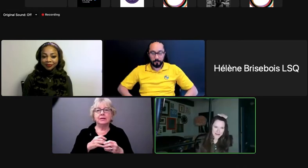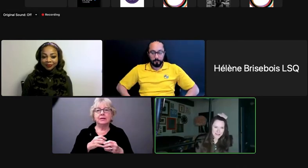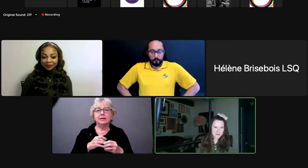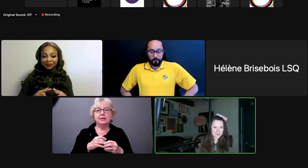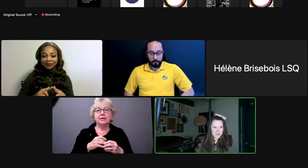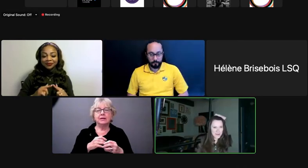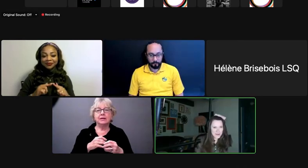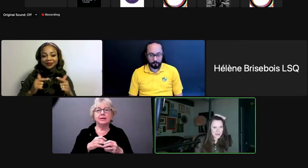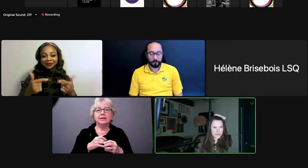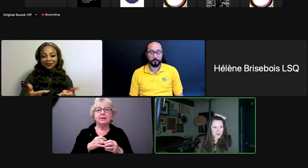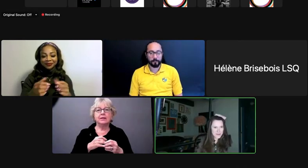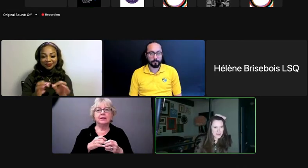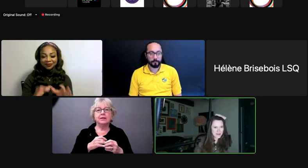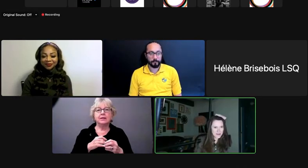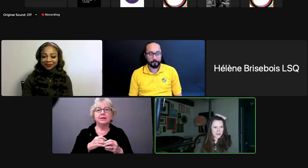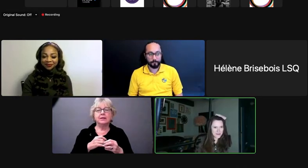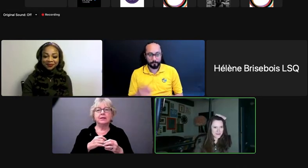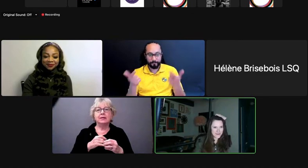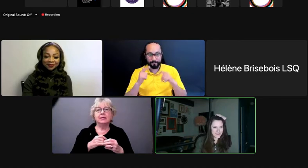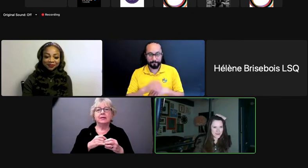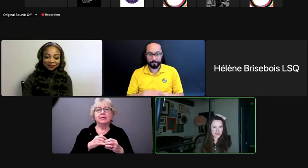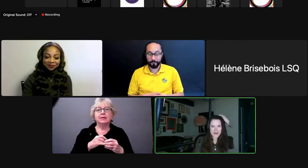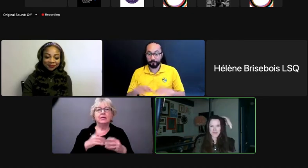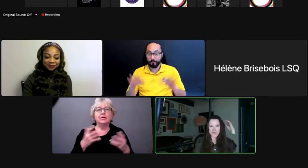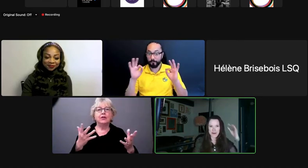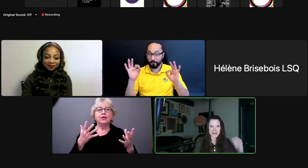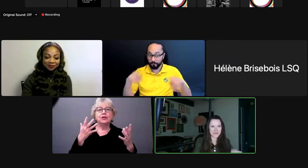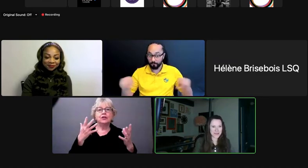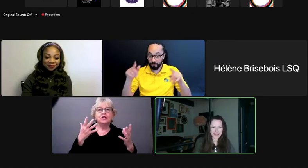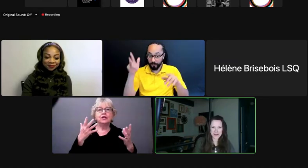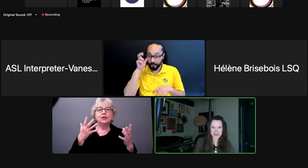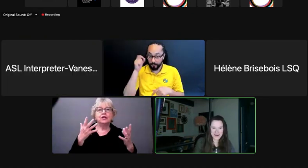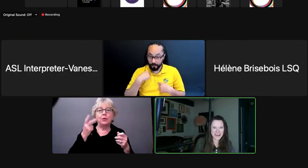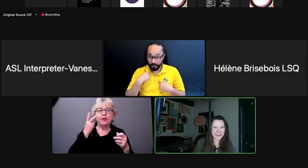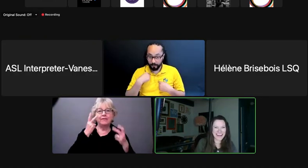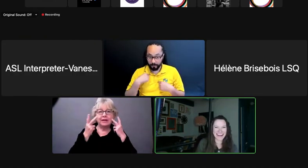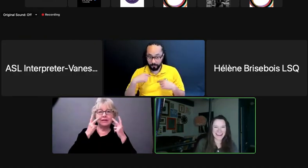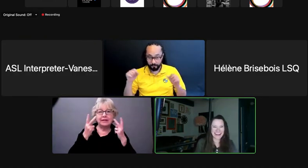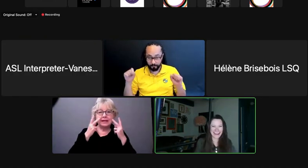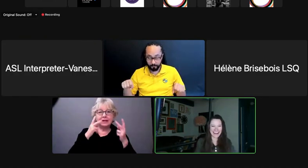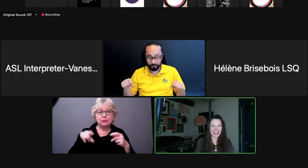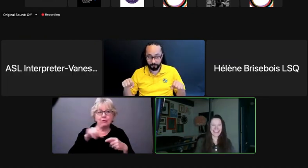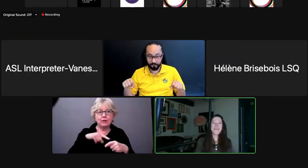Alors, je veux juste vérifier, est-ce que vous m'entendez bien?